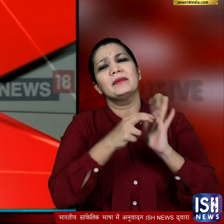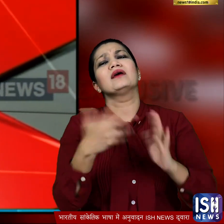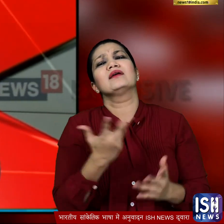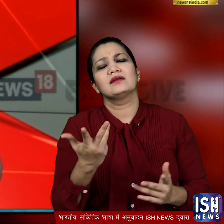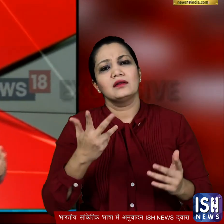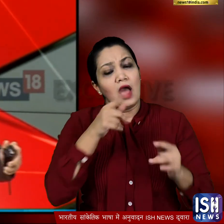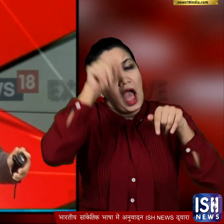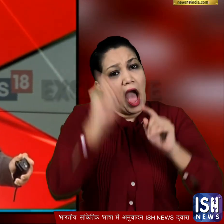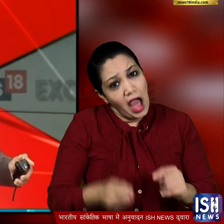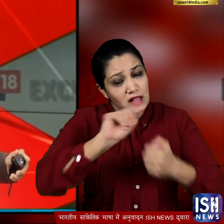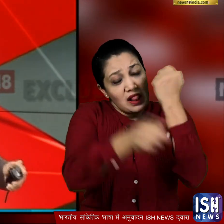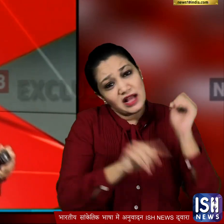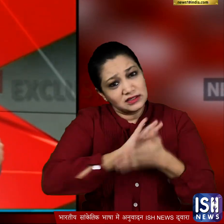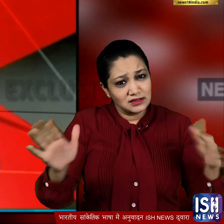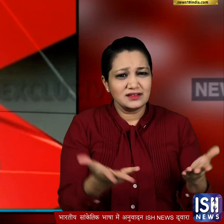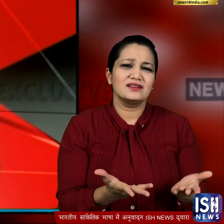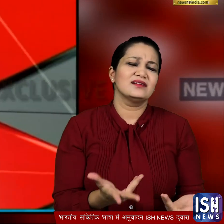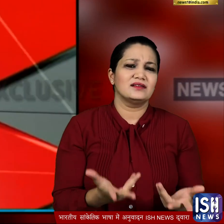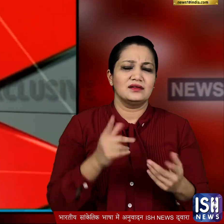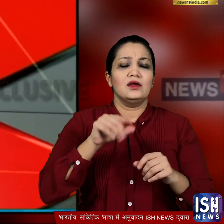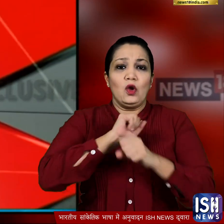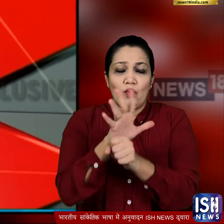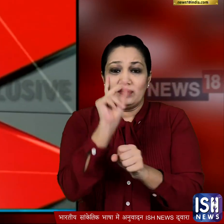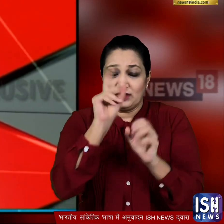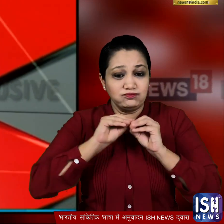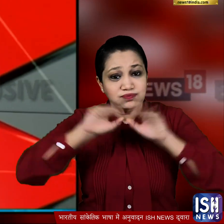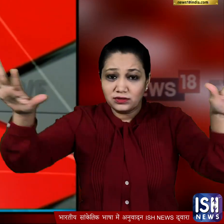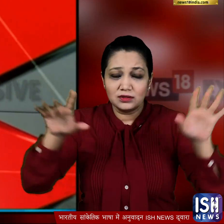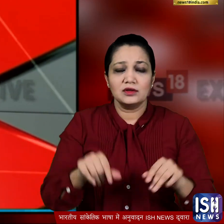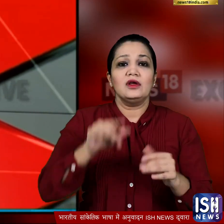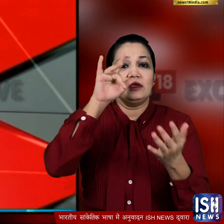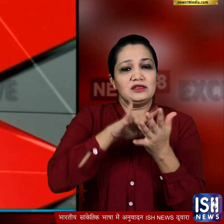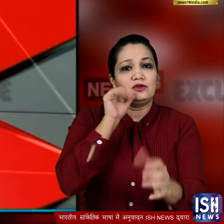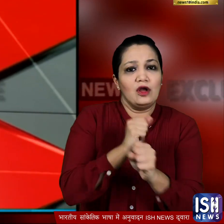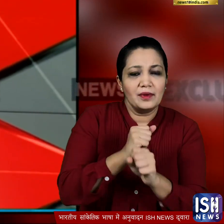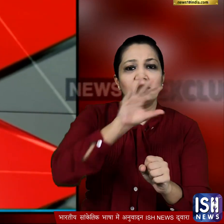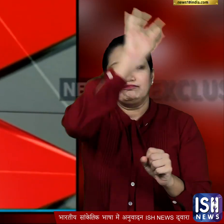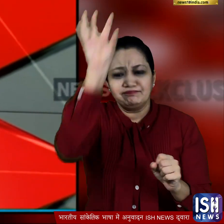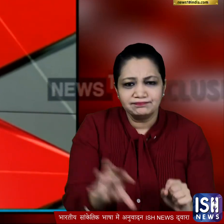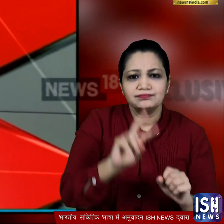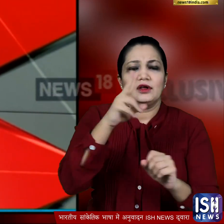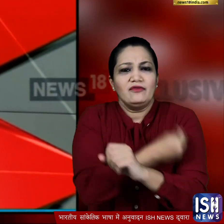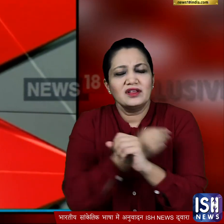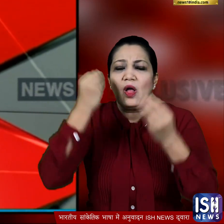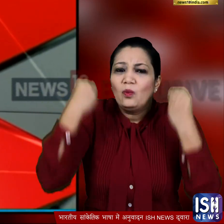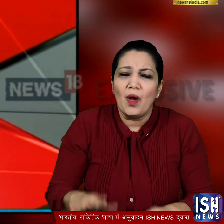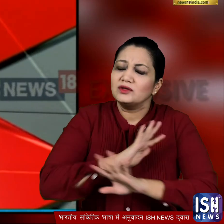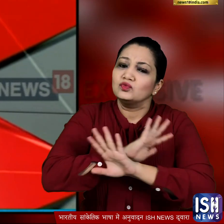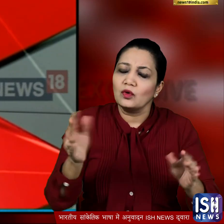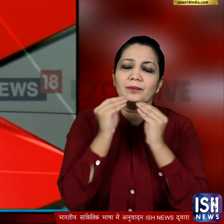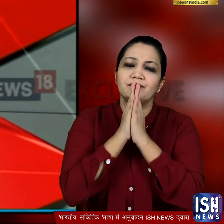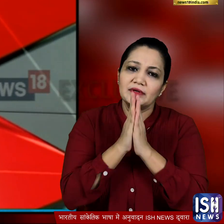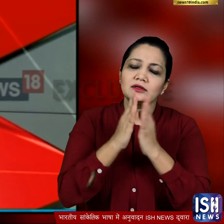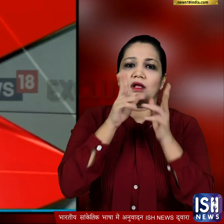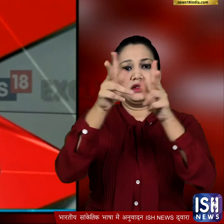पड़ने का क्या मतलब है कि मानो सब्जी आखिरी बार खरीद रहे हैं। कि दूसरी लहर से जारी लड़ाई के बीच केंद्र ने एक बार फिर राज्यों से टीके की बर्बादी